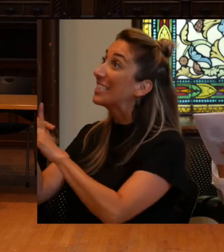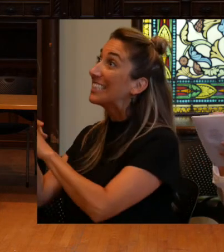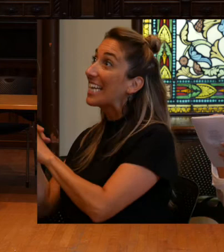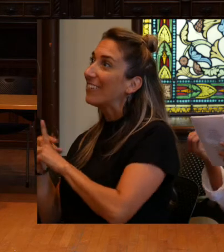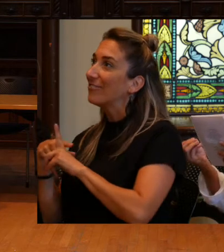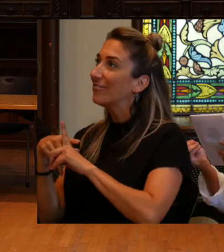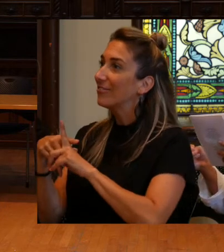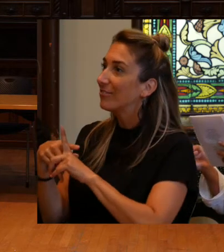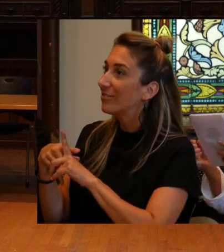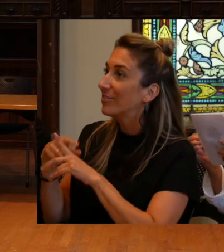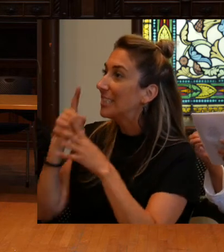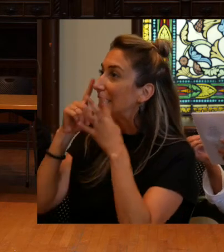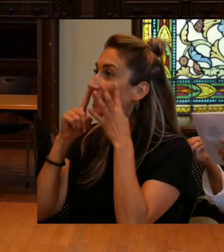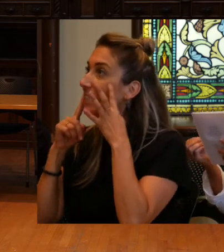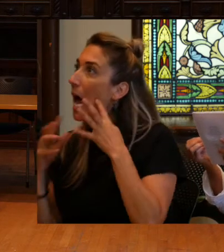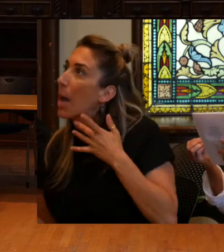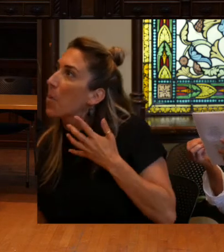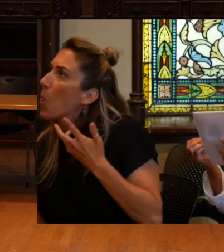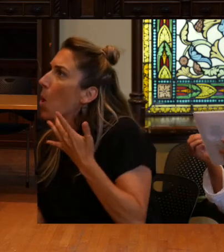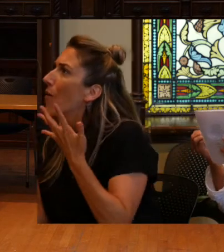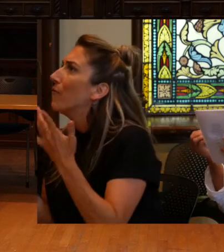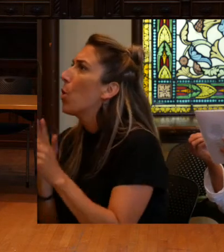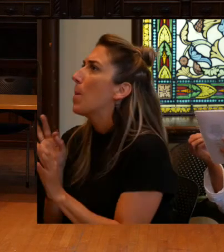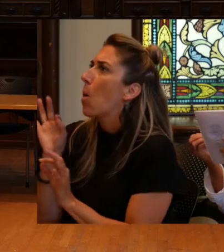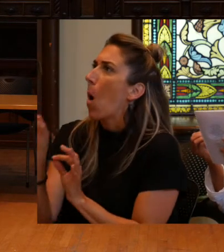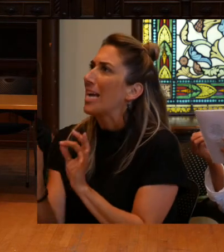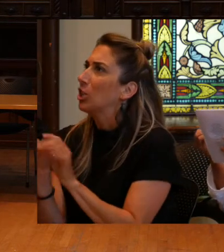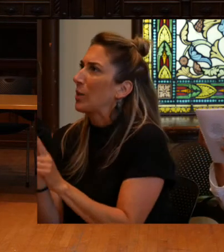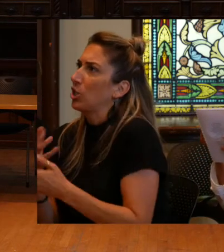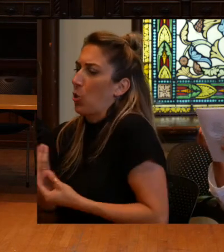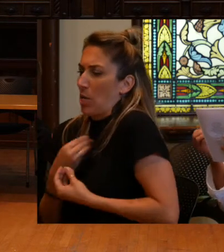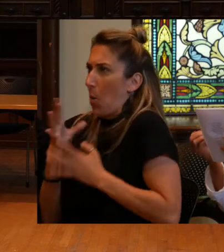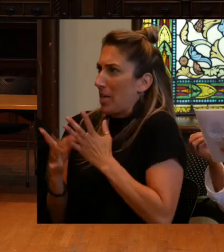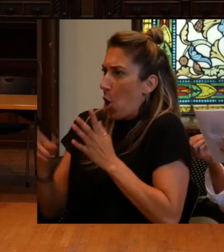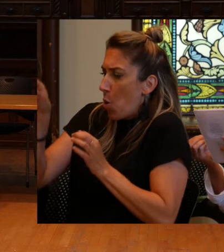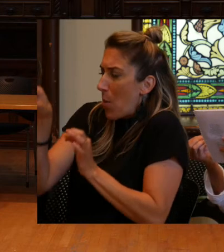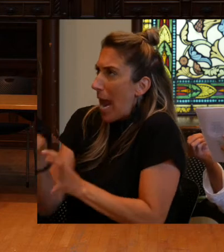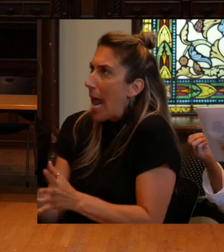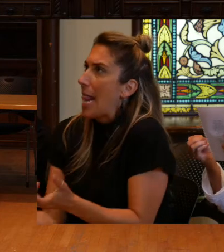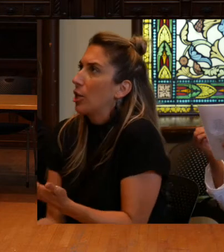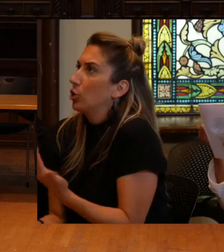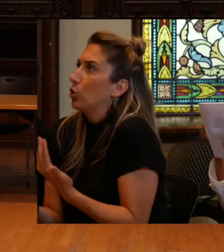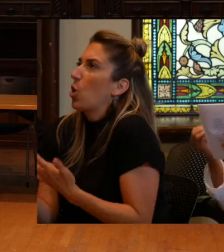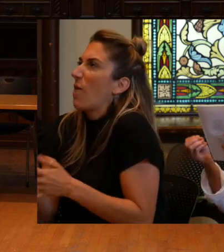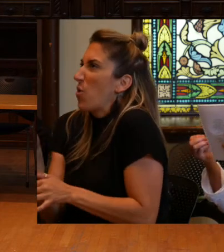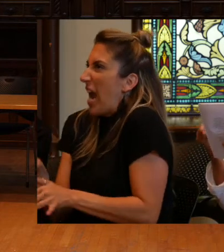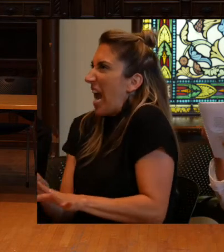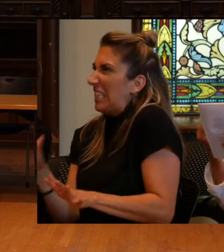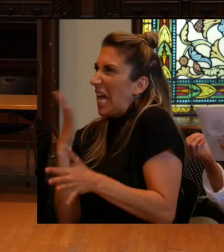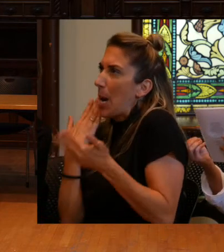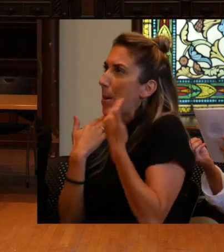larmes de feu pour échauder celui ou ceux qui ont placé de l'huile sur de vieux restants